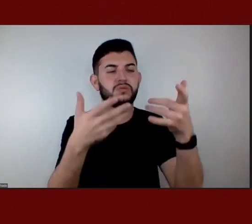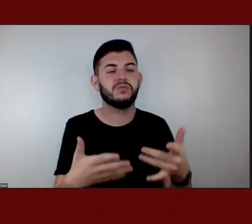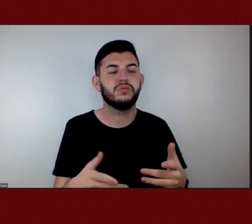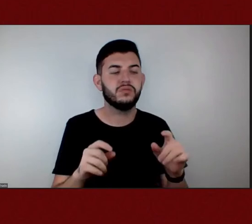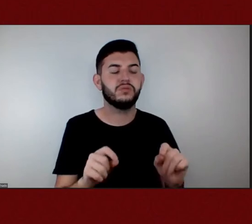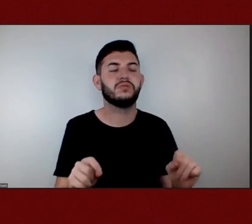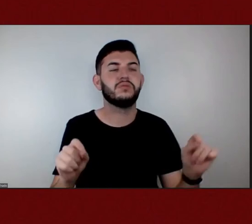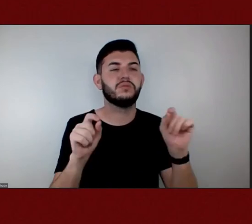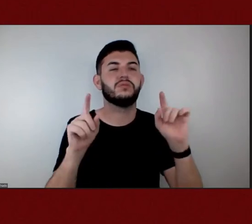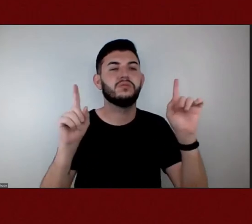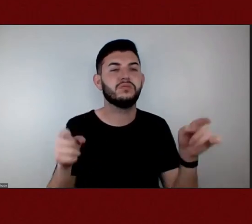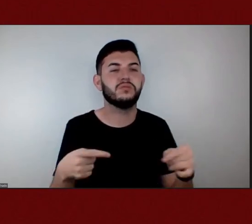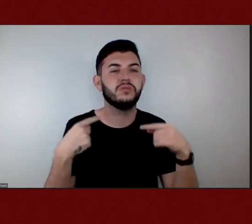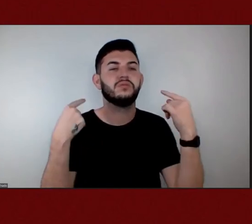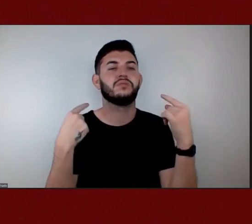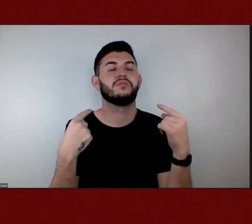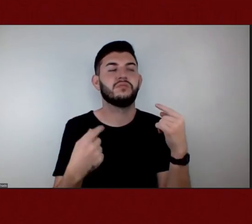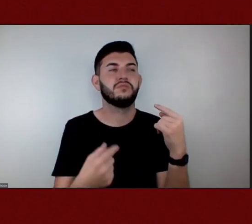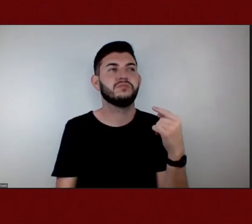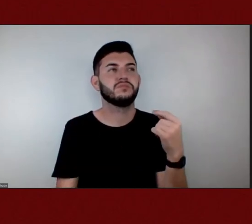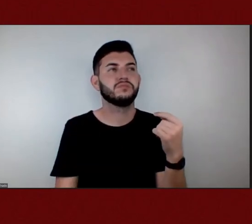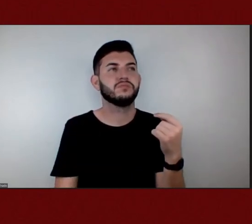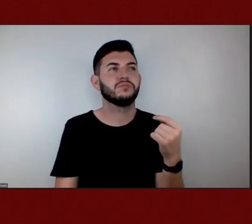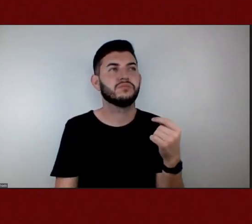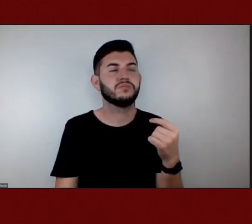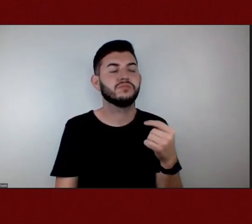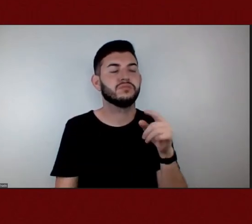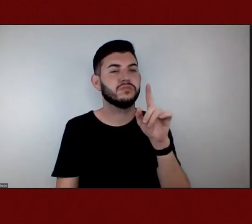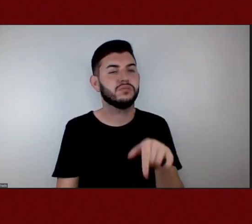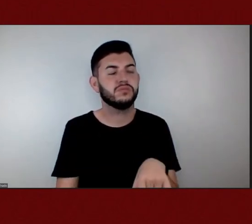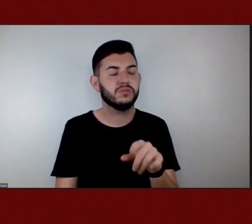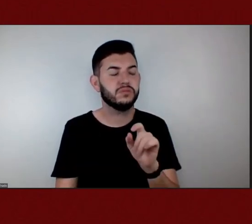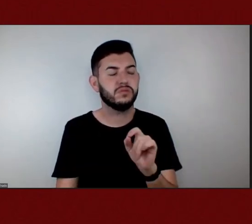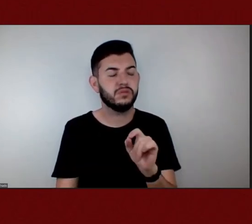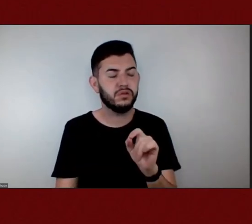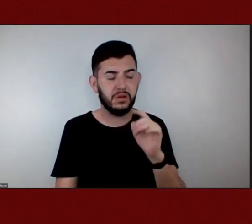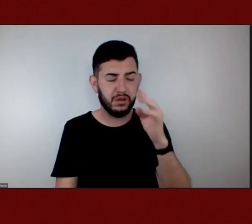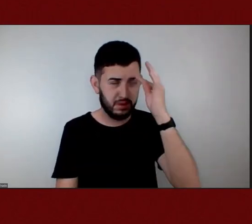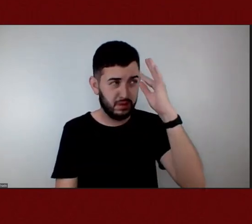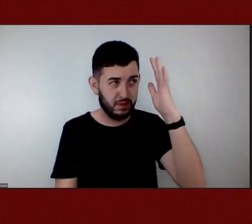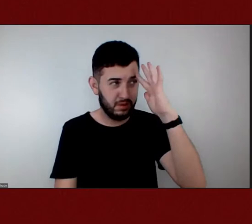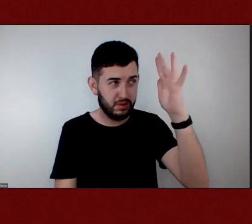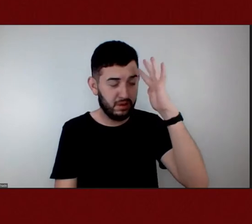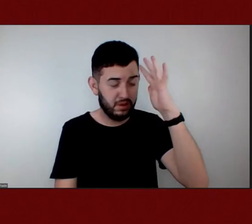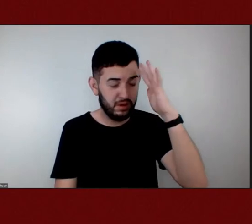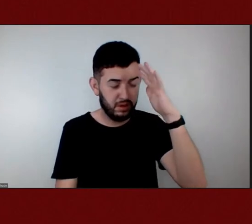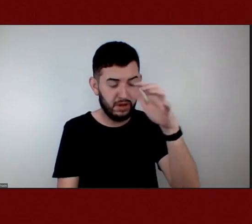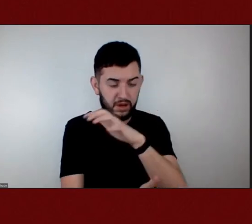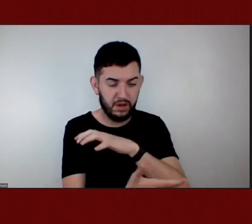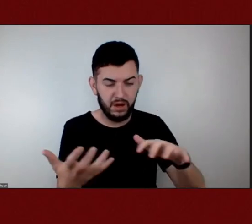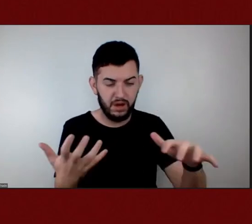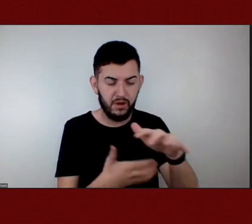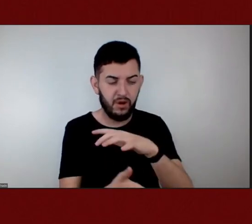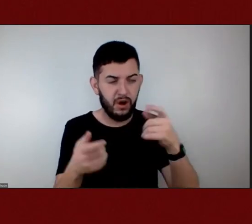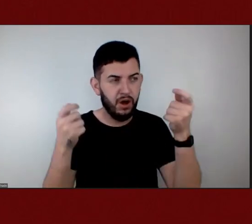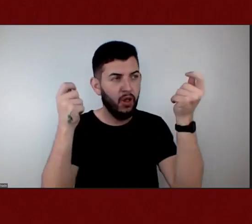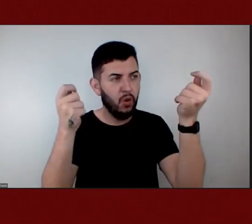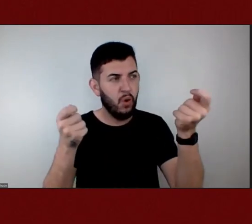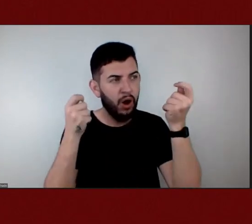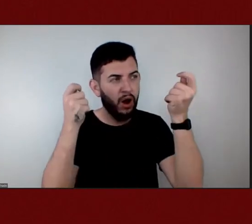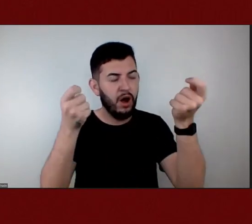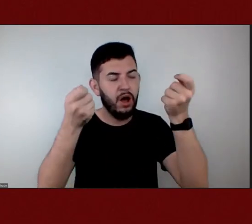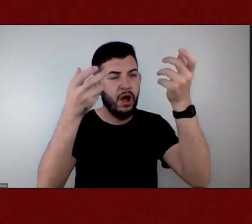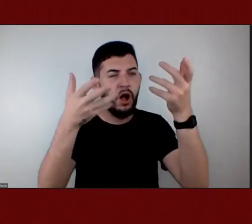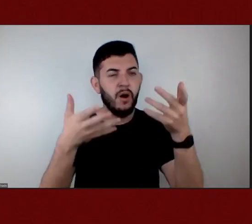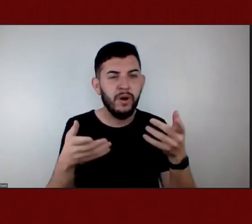desafiava a ortodoxia da teoria revolucionária e dizia que era possível,